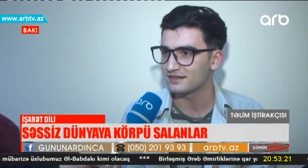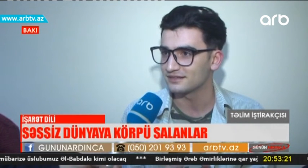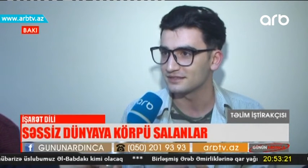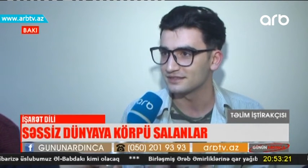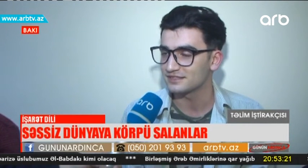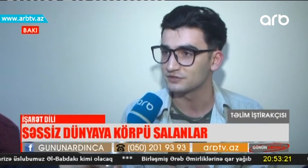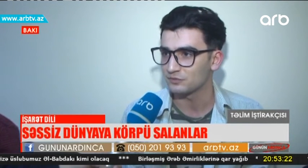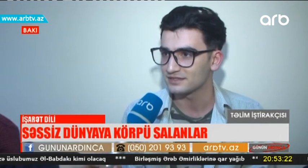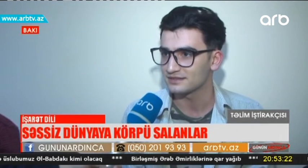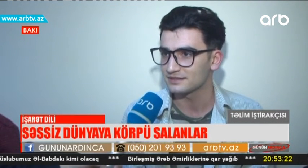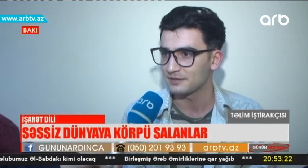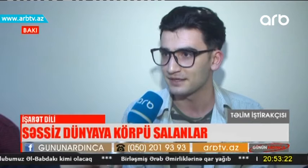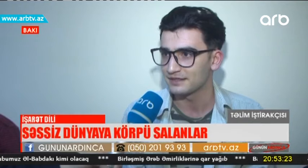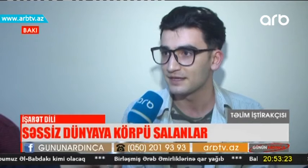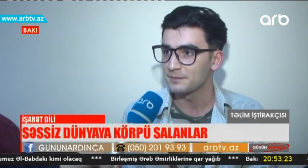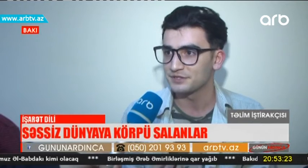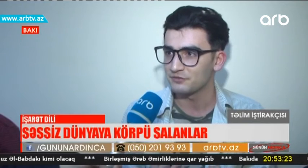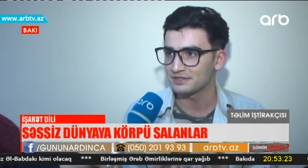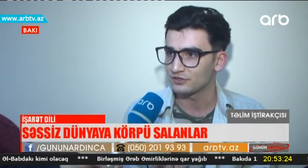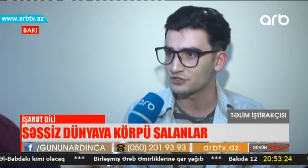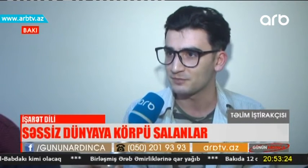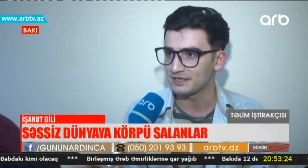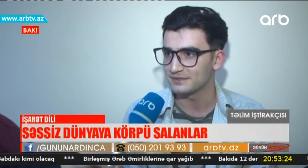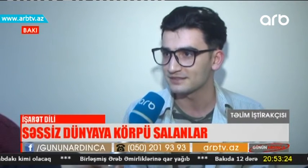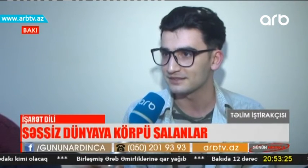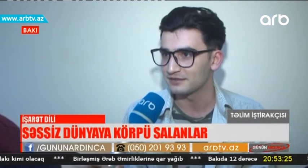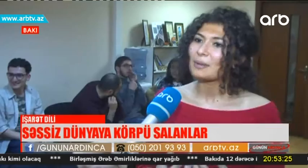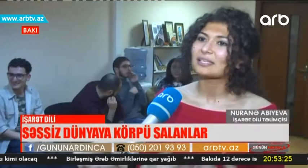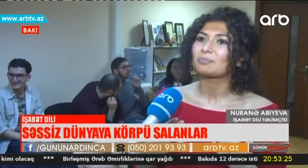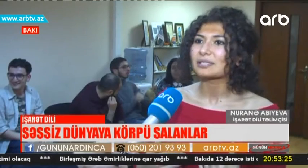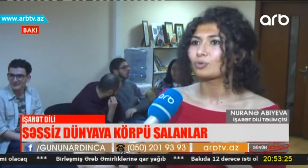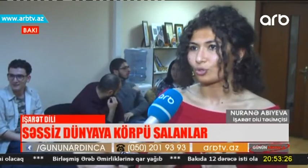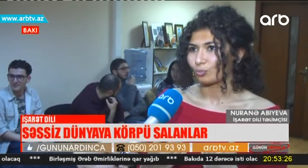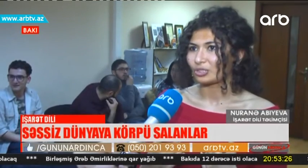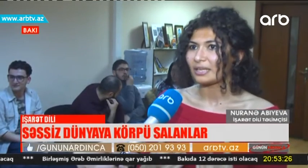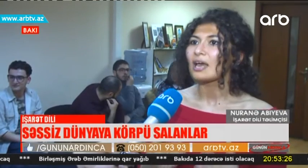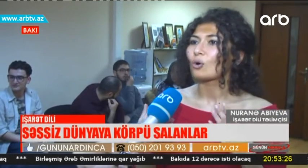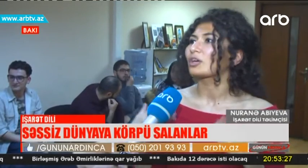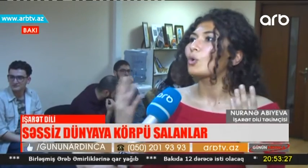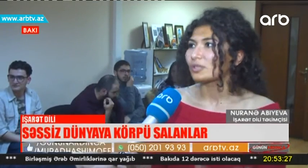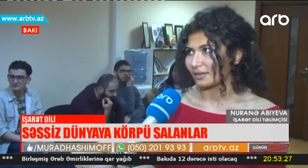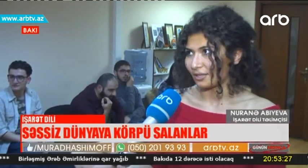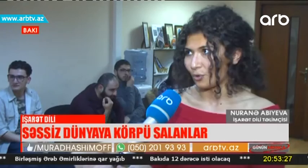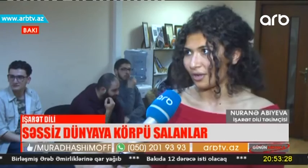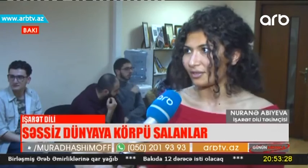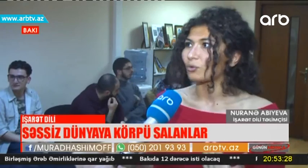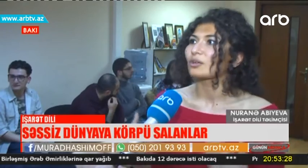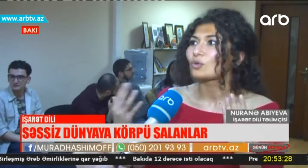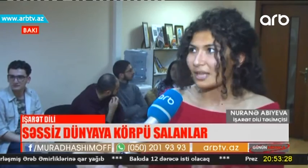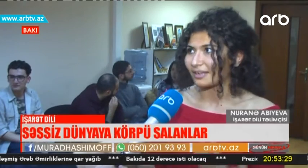içində olmasını istəyirəm. Yəni, bir növ mən də onları köməkləmək istəyirəm. Məsələ, biz bugün bu dili onların özlərindən öyrənirik. Onların özləri ilə